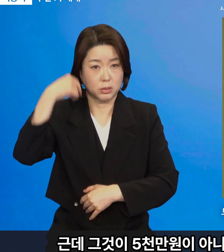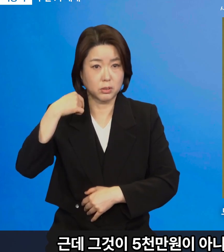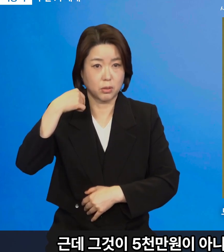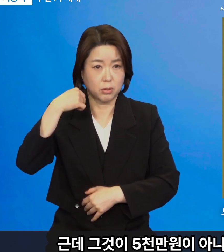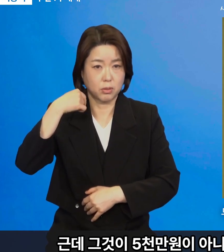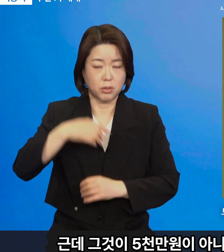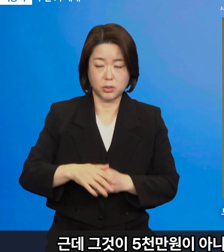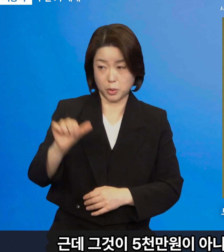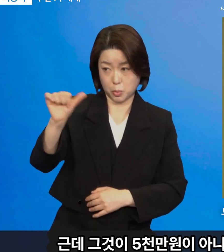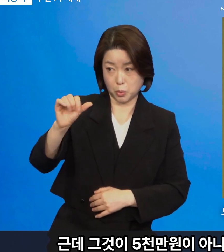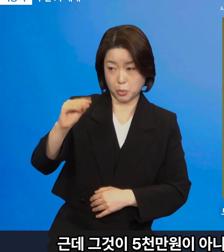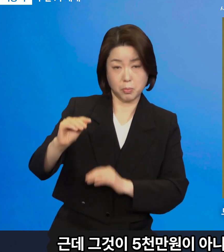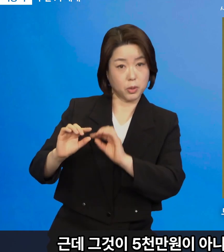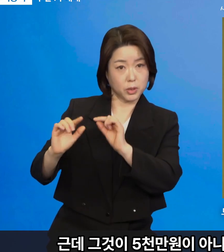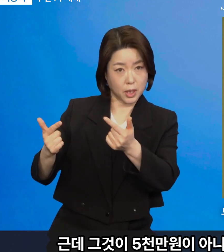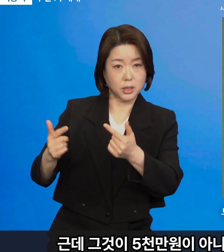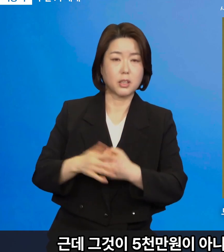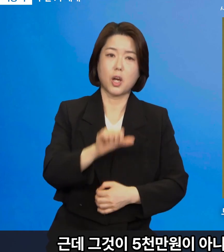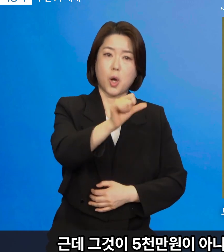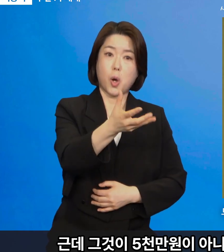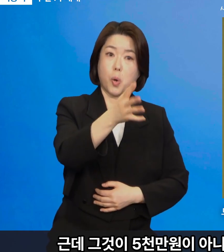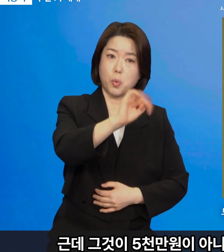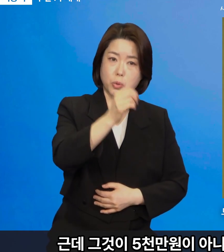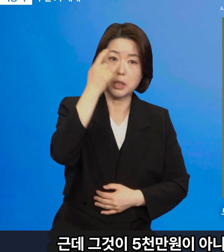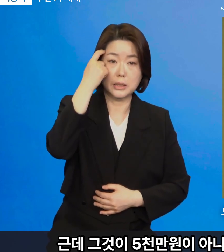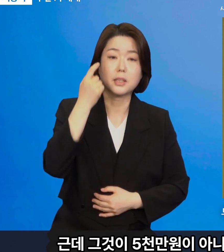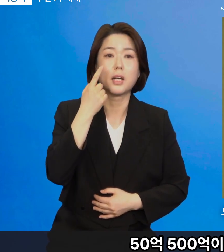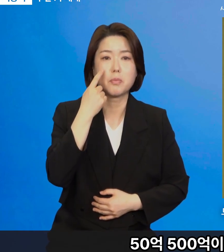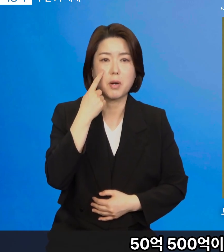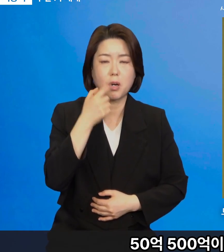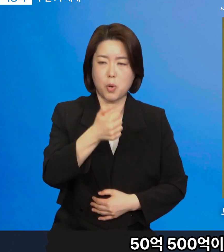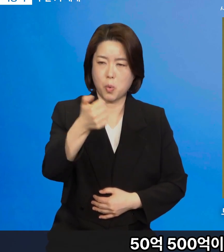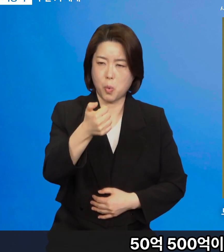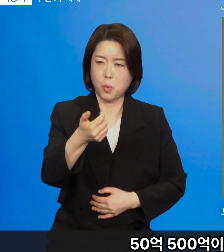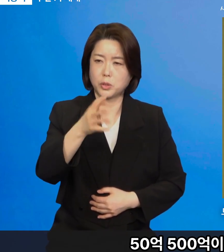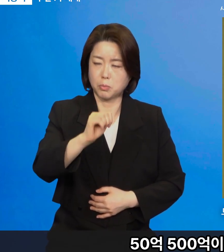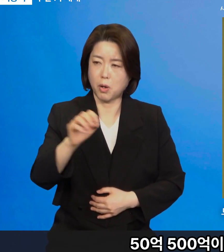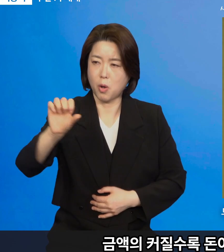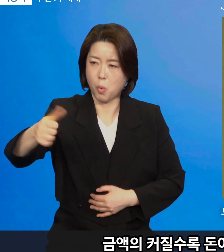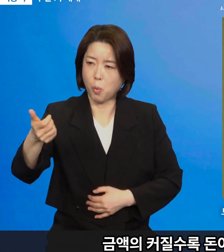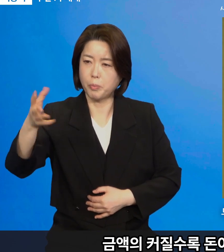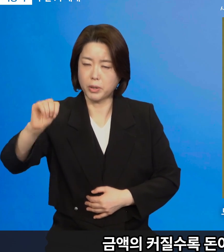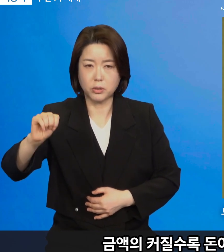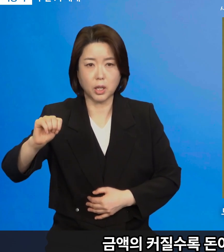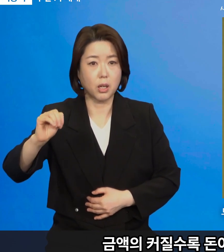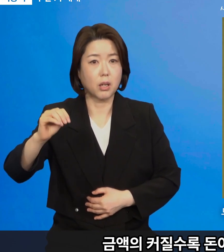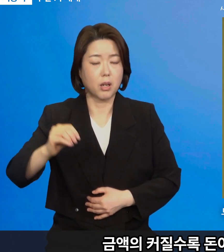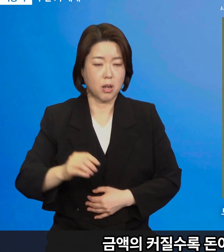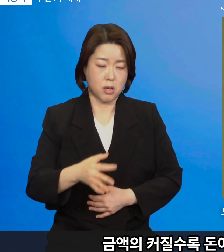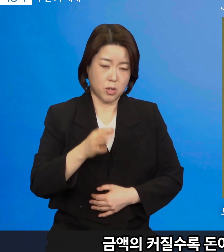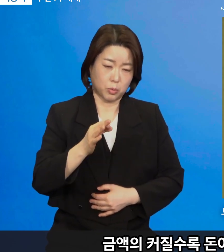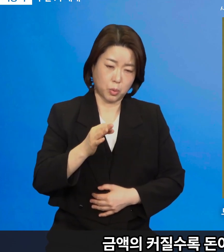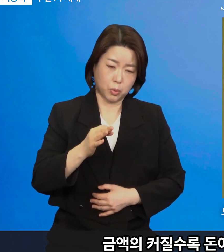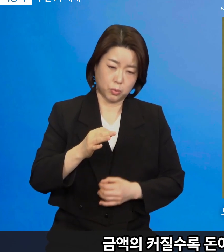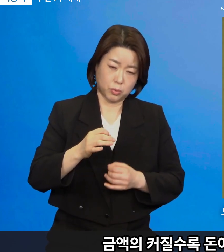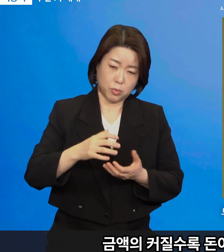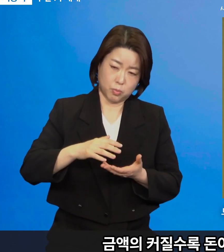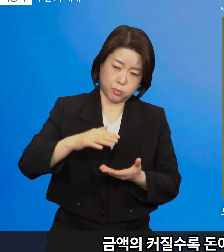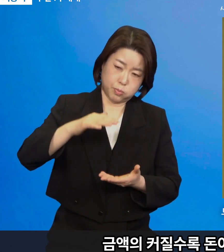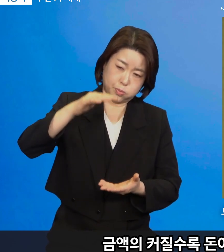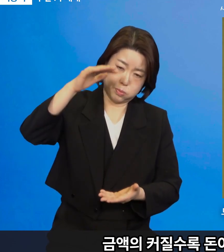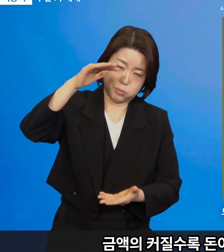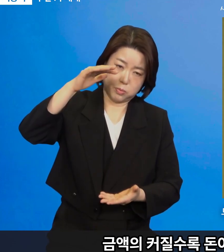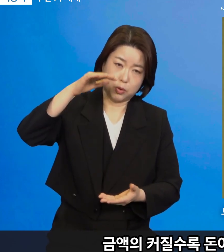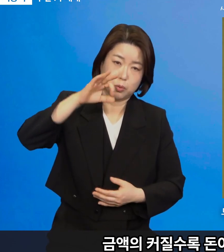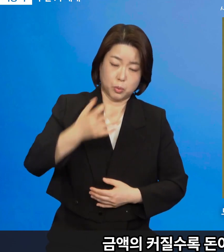근데 그것이 5천만 원이 아니라 5억이라고 생각해 보시고 50억, 500억이라면 어떻습니까? 금액이 커질수록 돈이 갖는